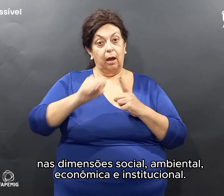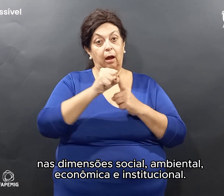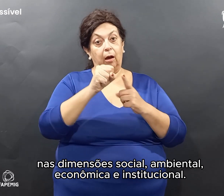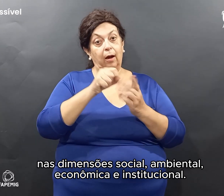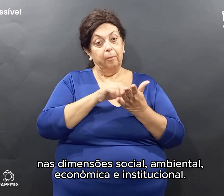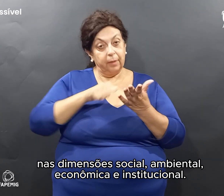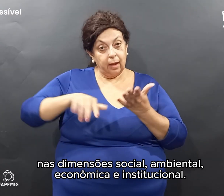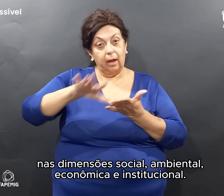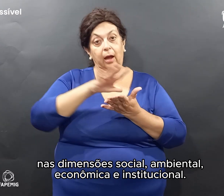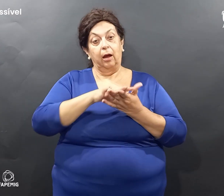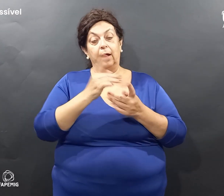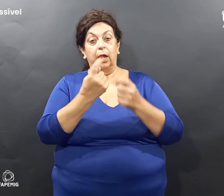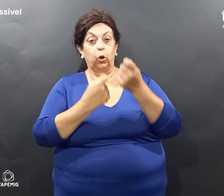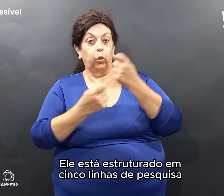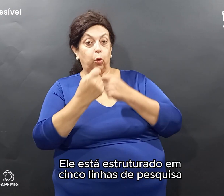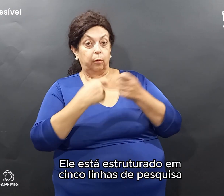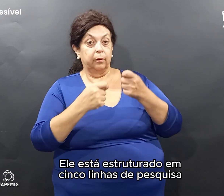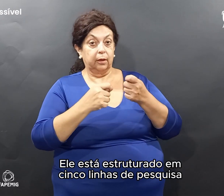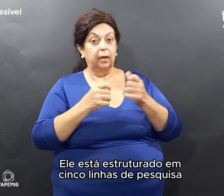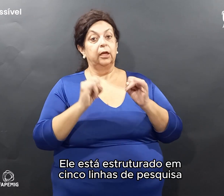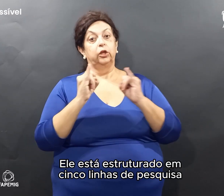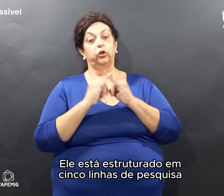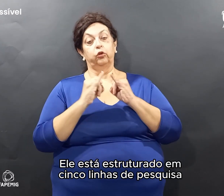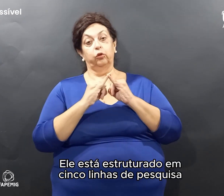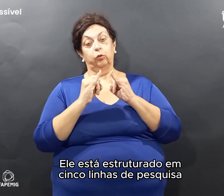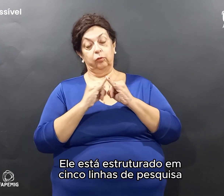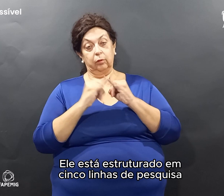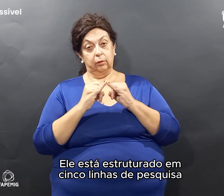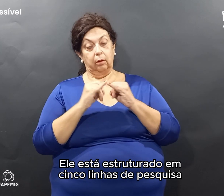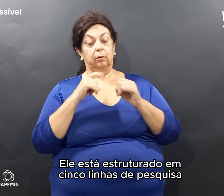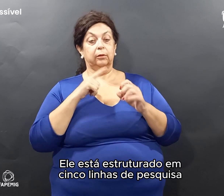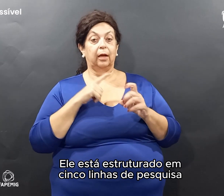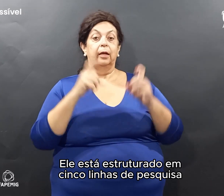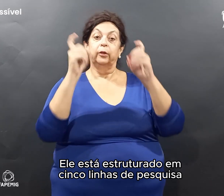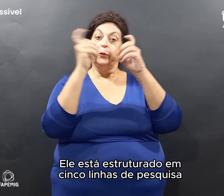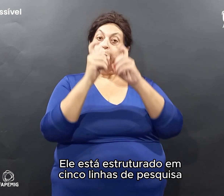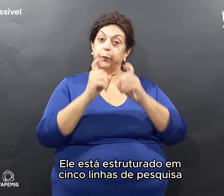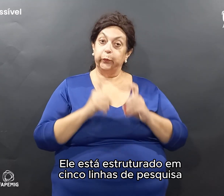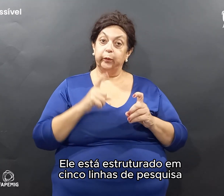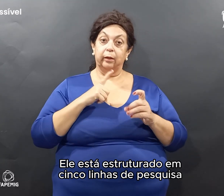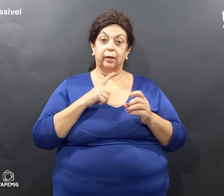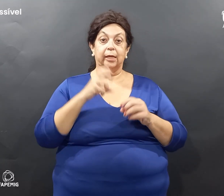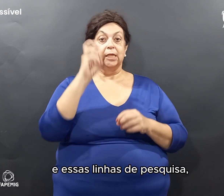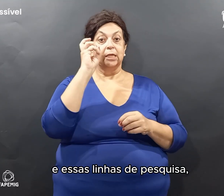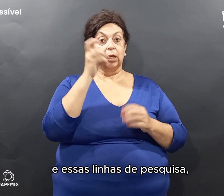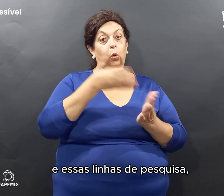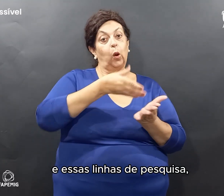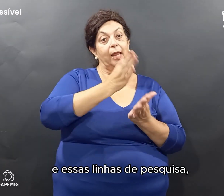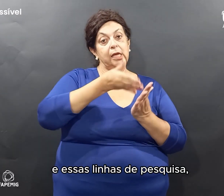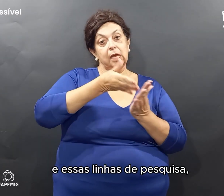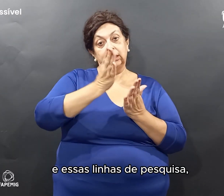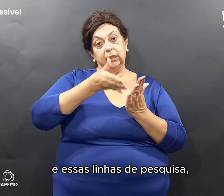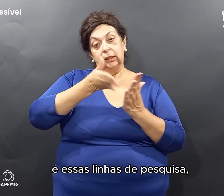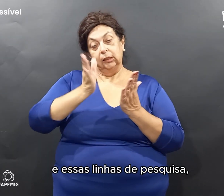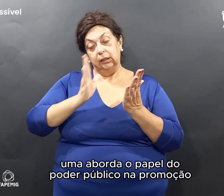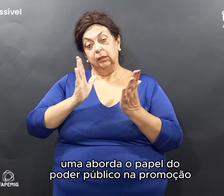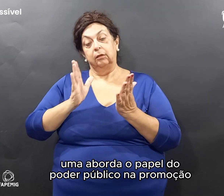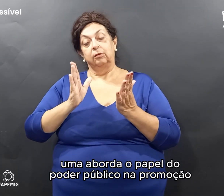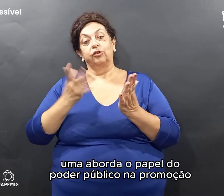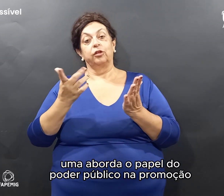e institucional. Ele está estruturado em 5 linhas de pesquisa, e essas linhas de pesquisa, aborda o papel